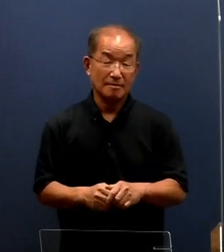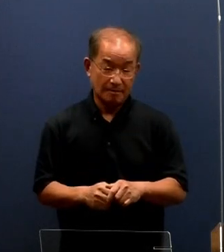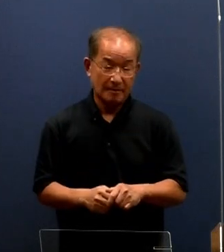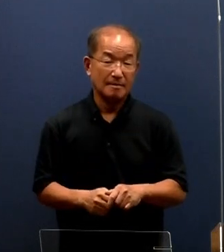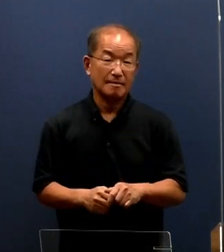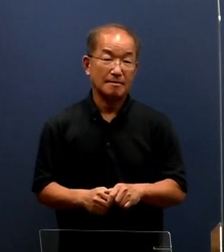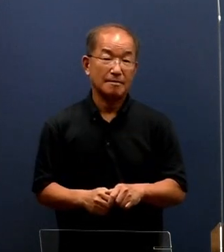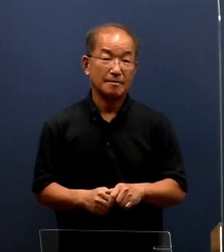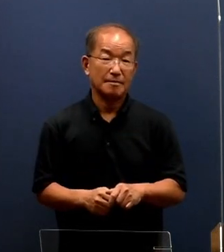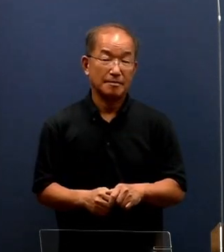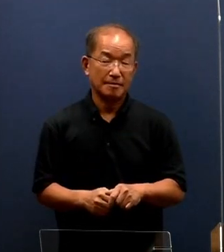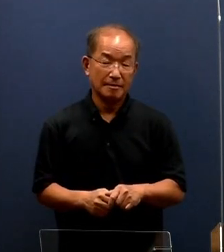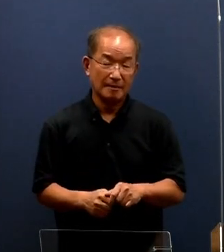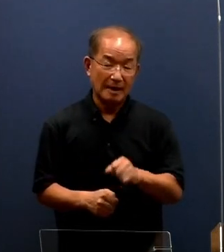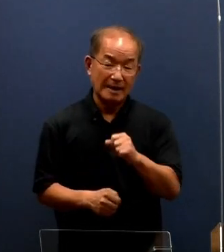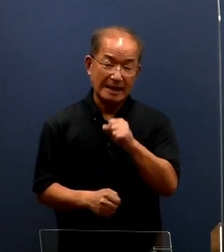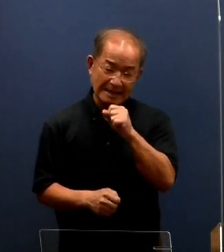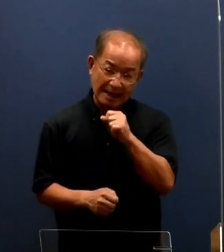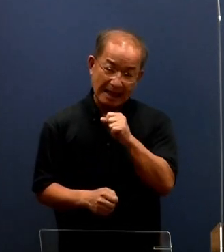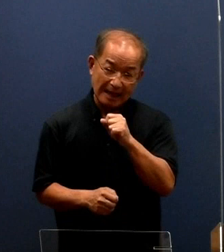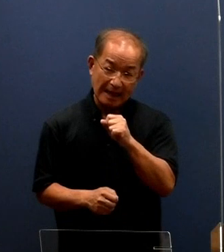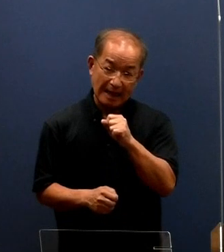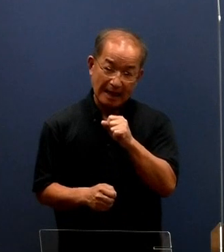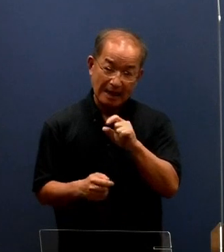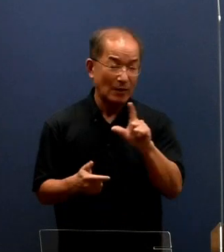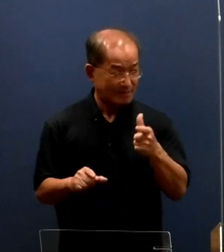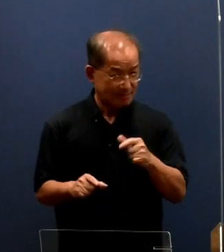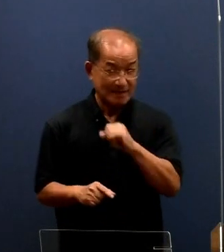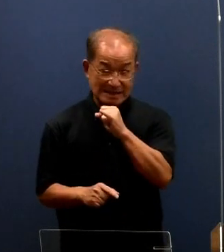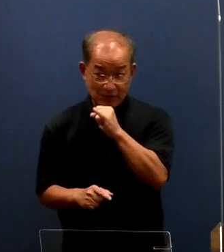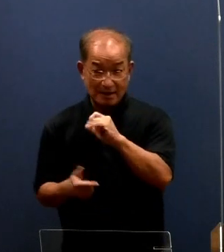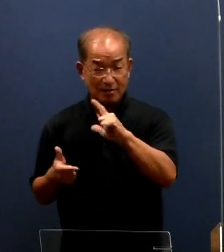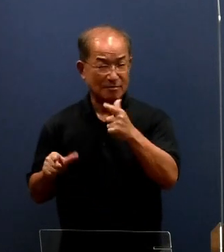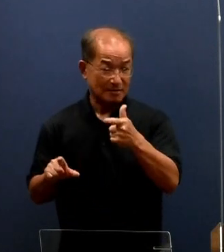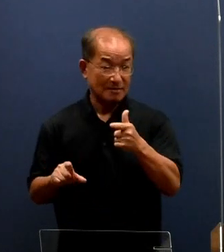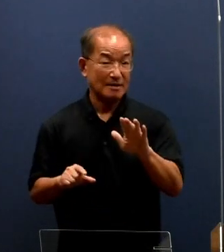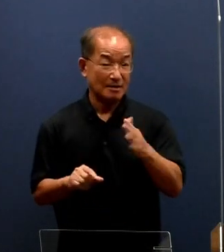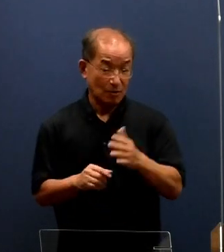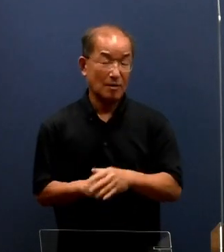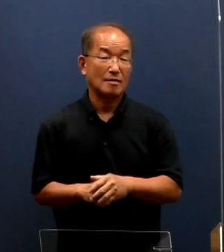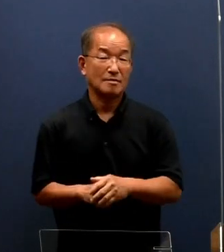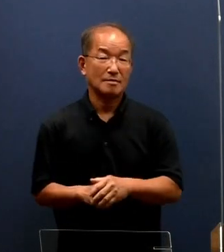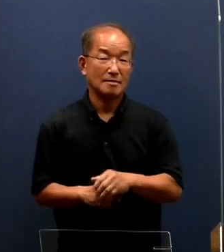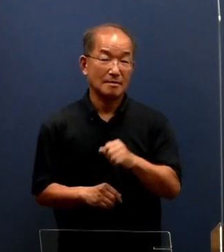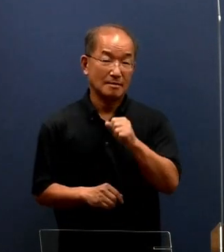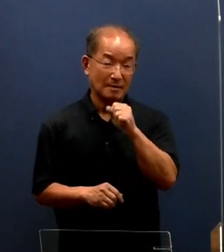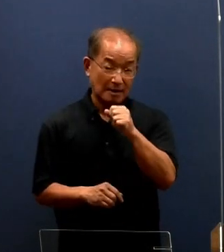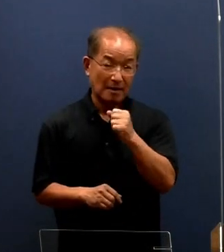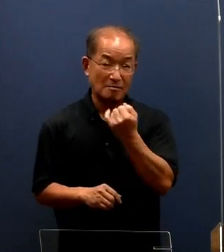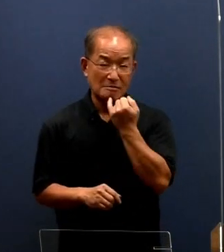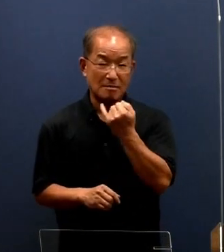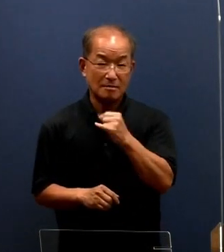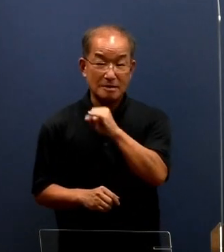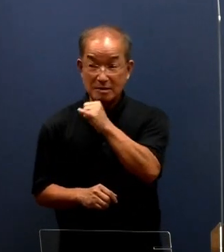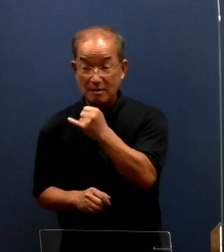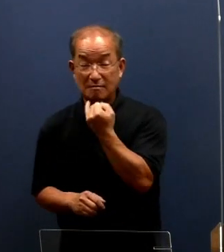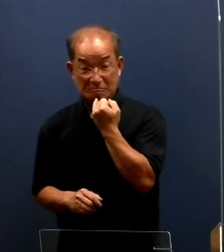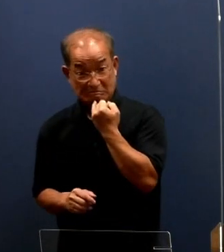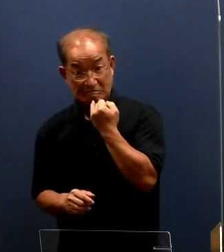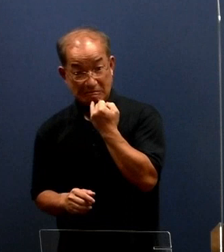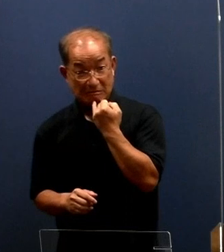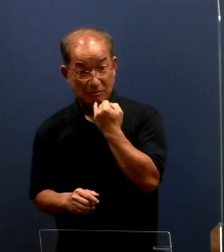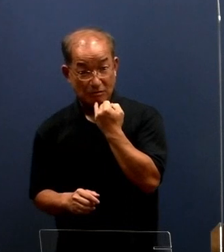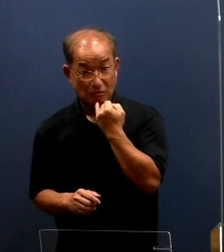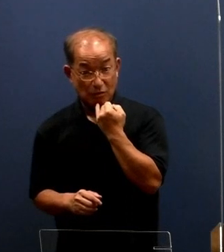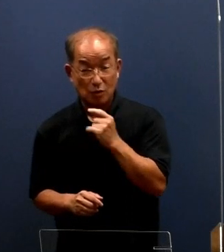風邪みたいなもんでもないし、インフルエンザみたいなもんでもないですけどね、仮にそうだとしても、風邪だからインフルエンザだからいいでしょってなら